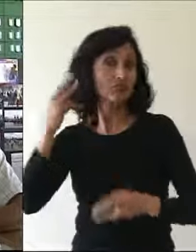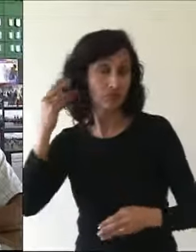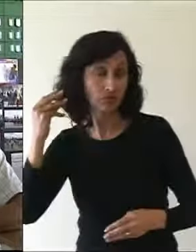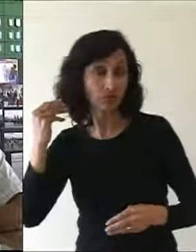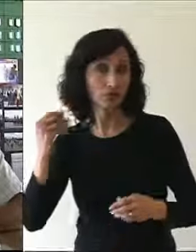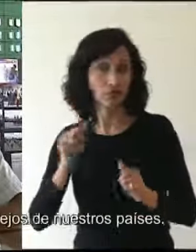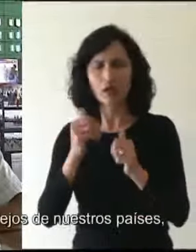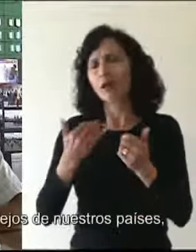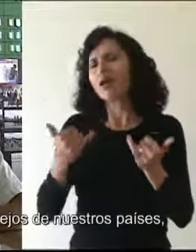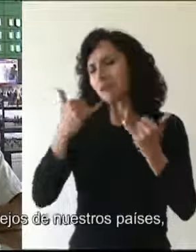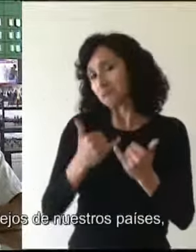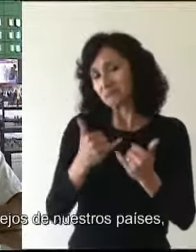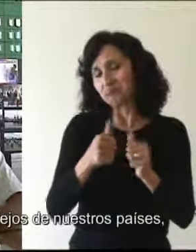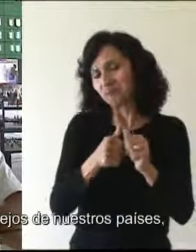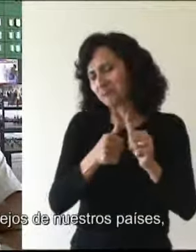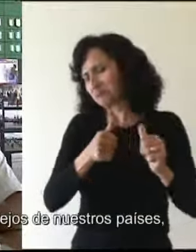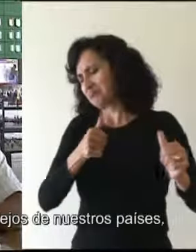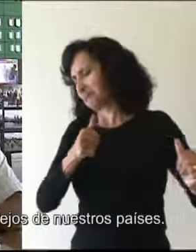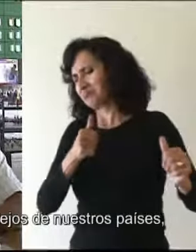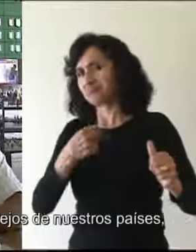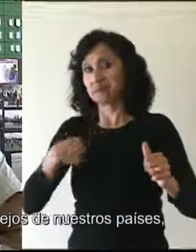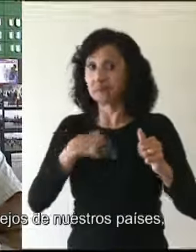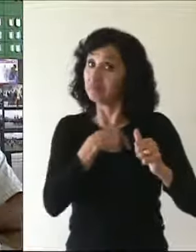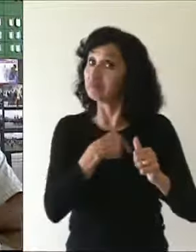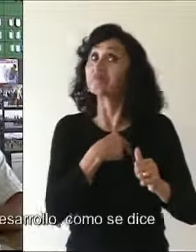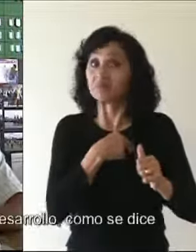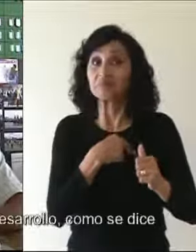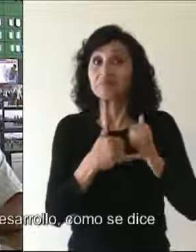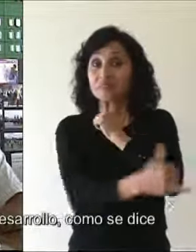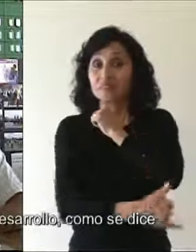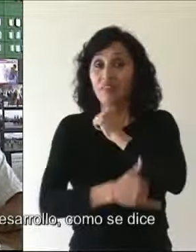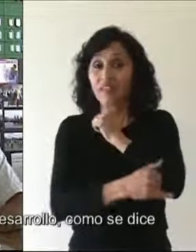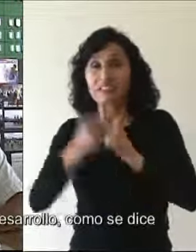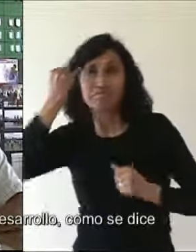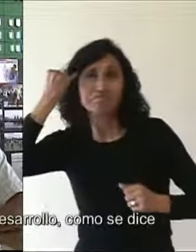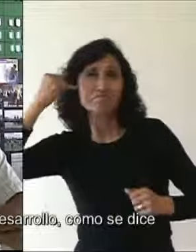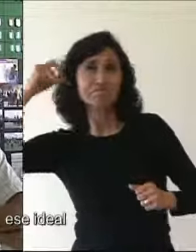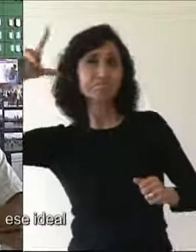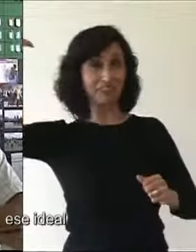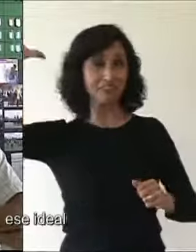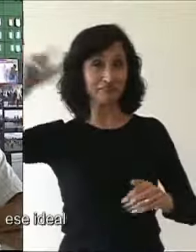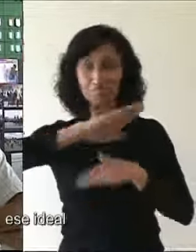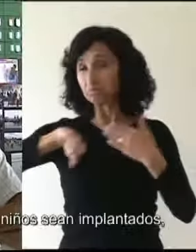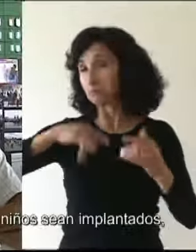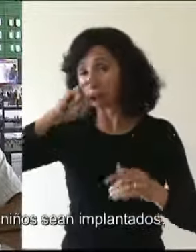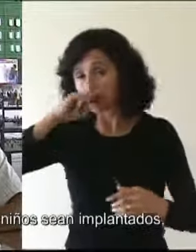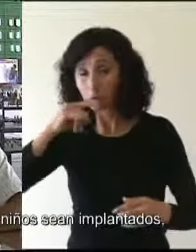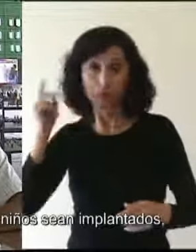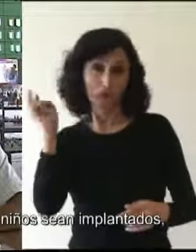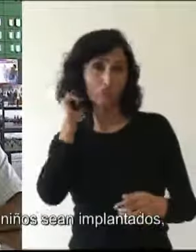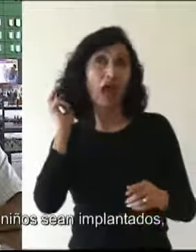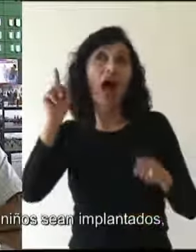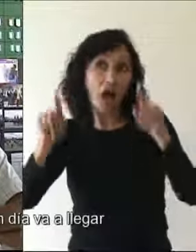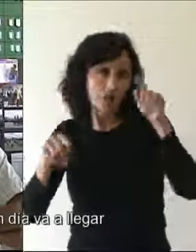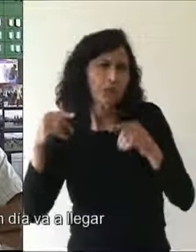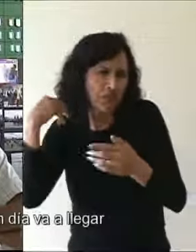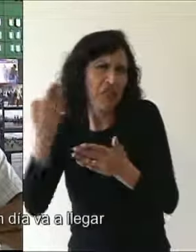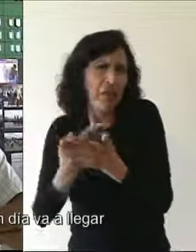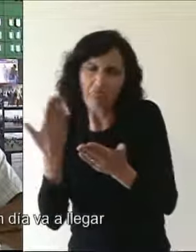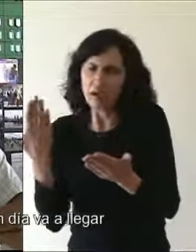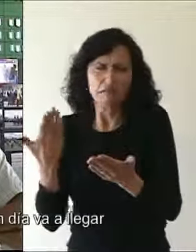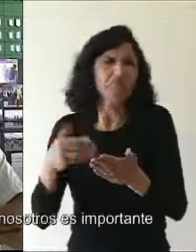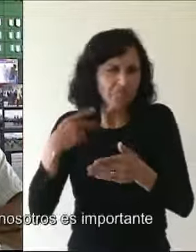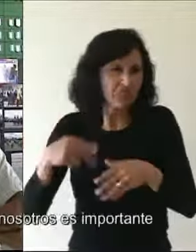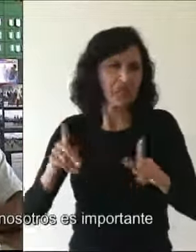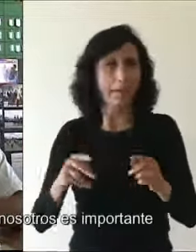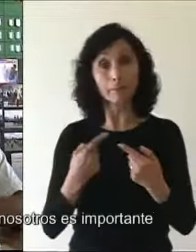oyentes. Todavía está lejos en nuestros países en vía de desarrollo, como se dice, ese ideal, que todos los niños sean implantados, pero algún día